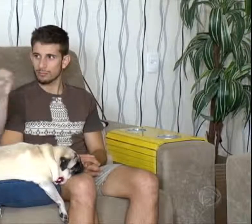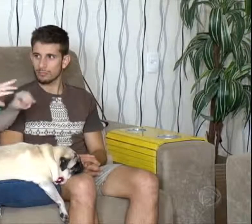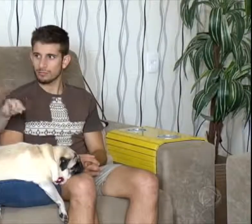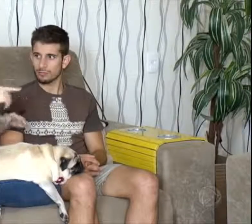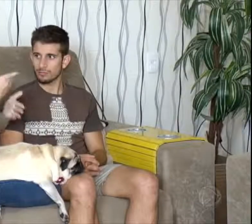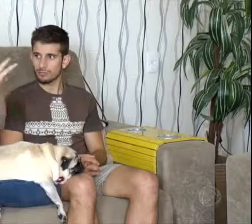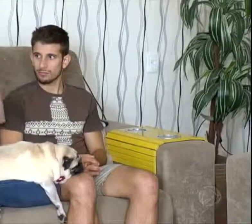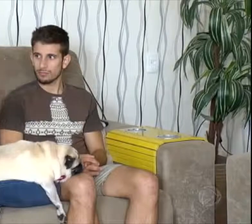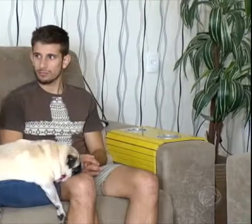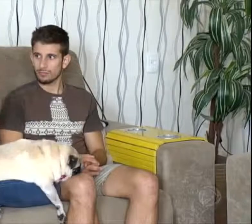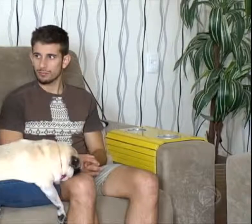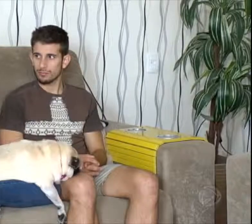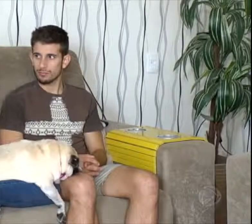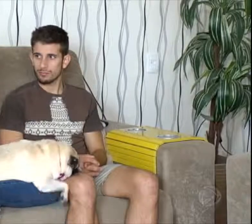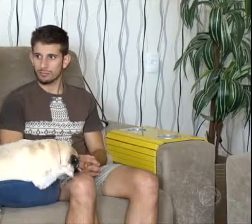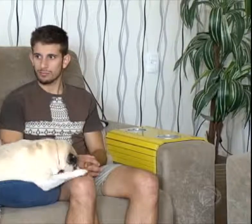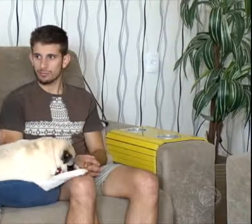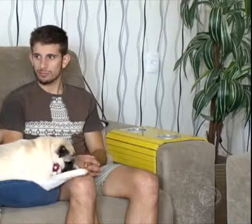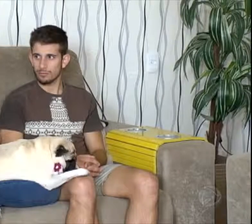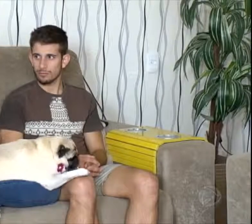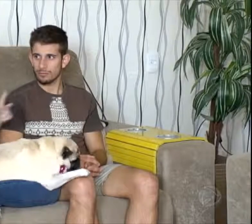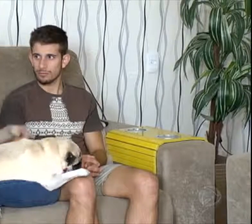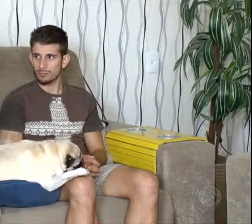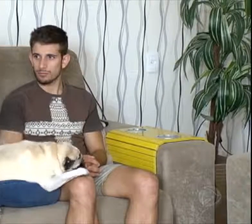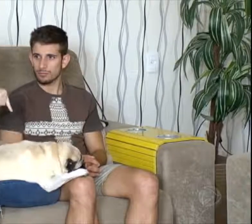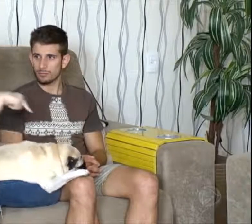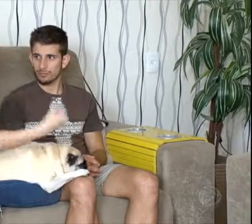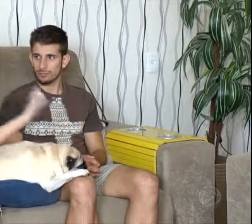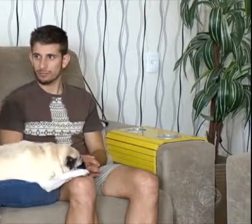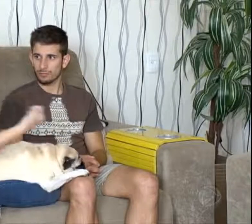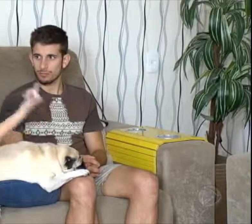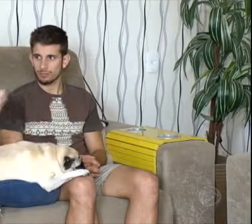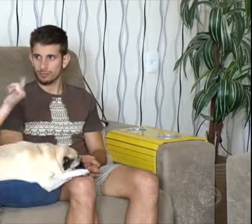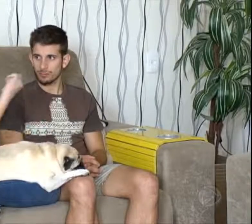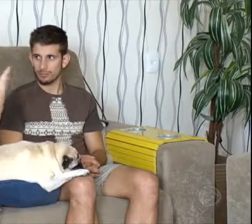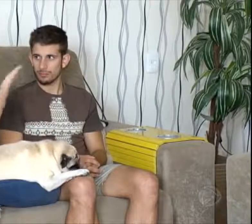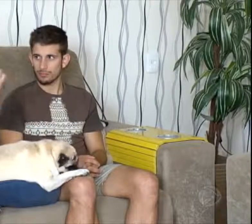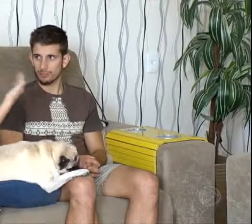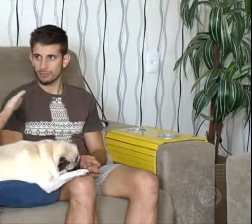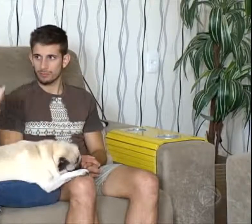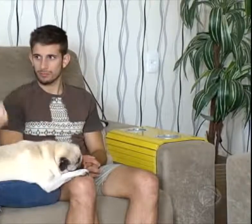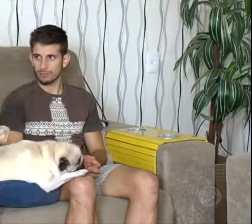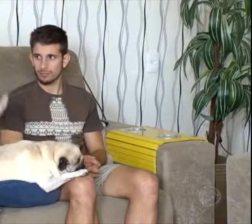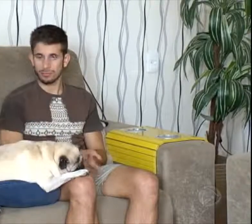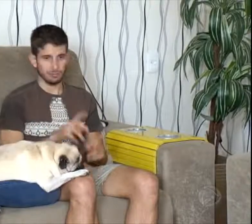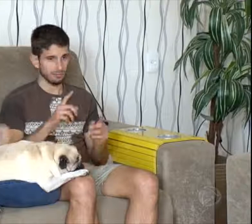os dois usam muito as mãos, a cachorra presta muita atenção aos gestos.